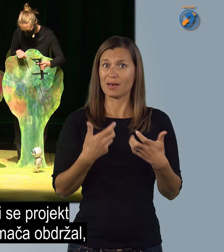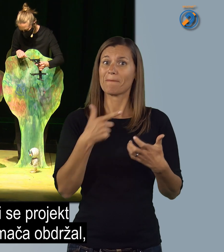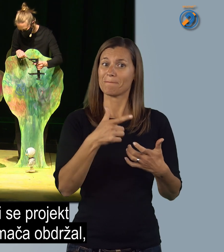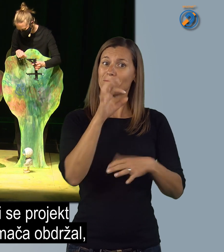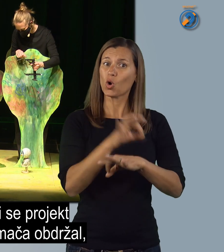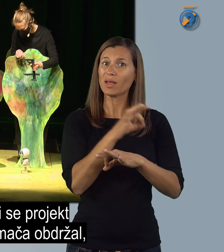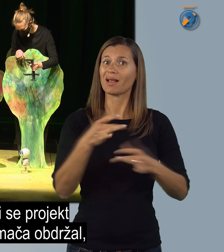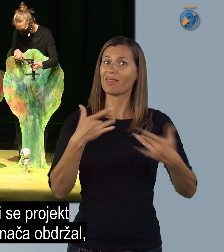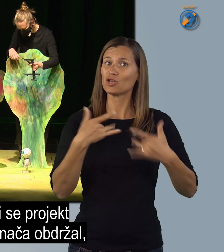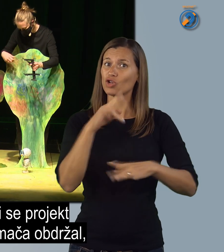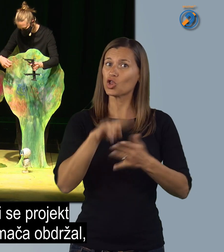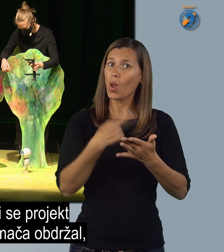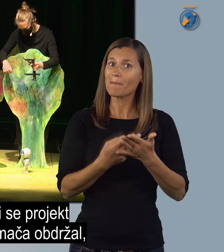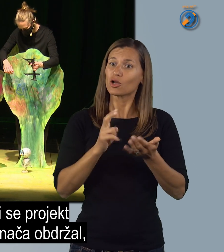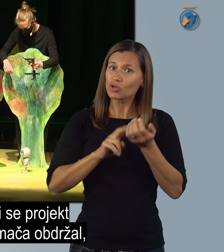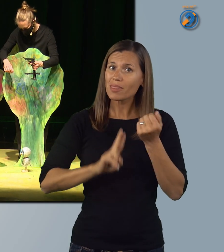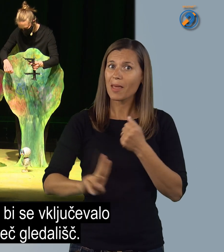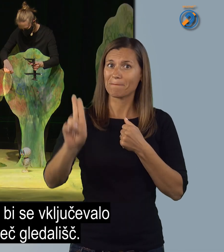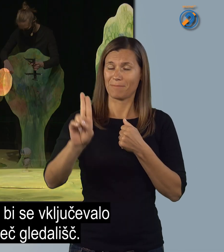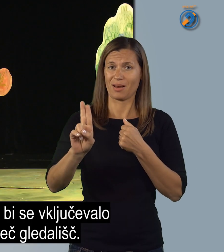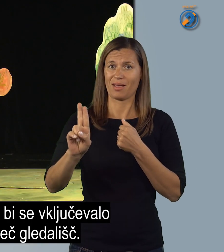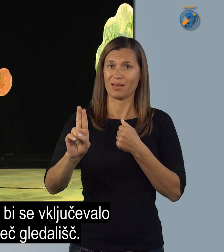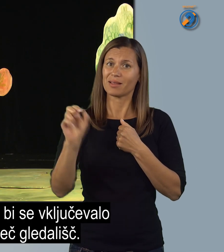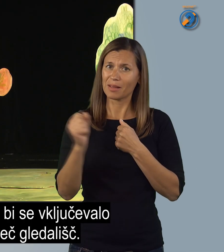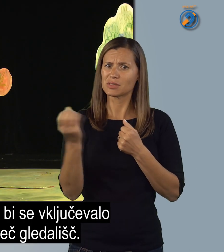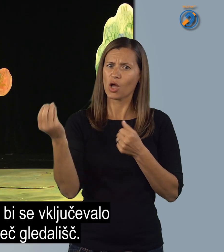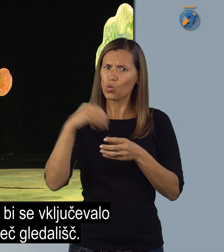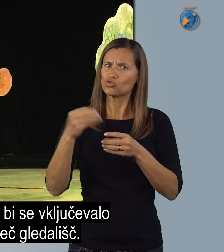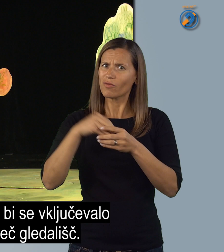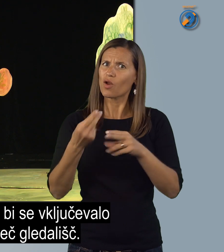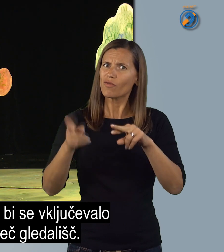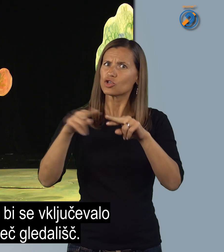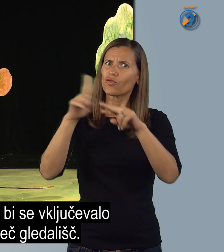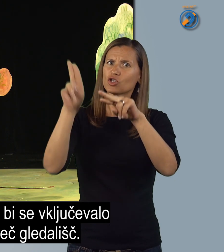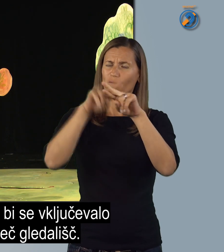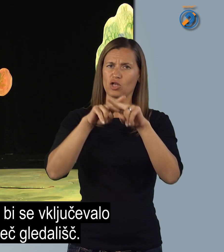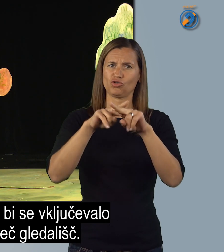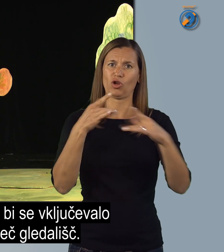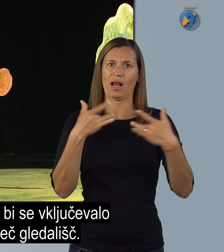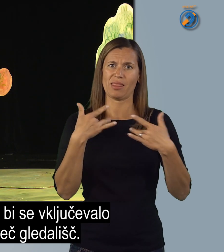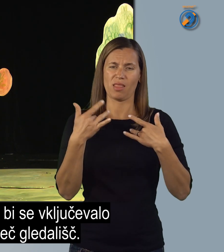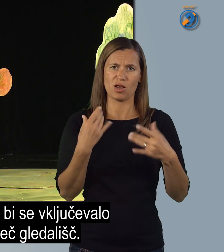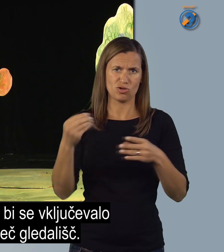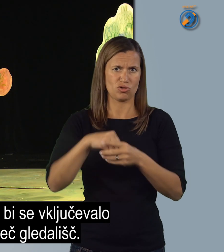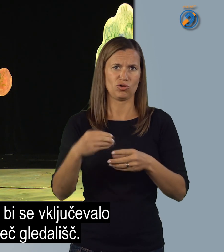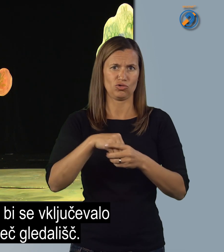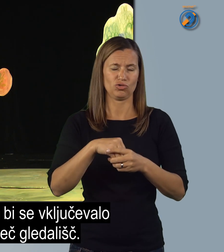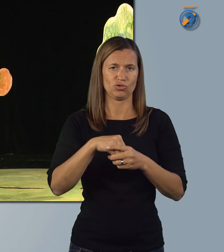se ta projekt gledališkega tolmača obdržal, oziroma si želim, da bi se vključevalo čedalje več in